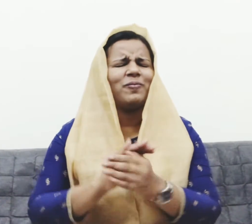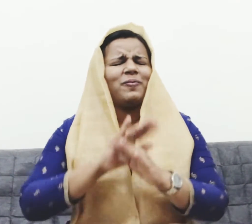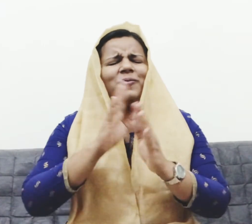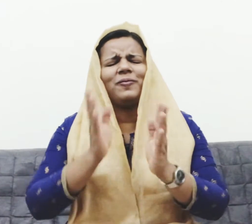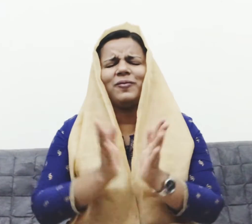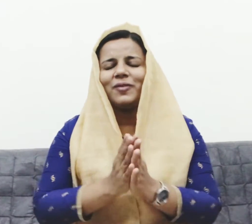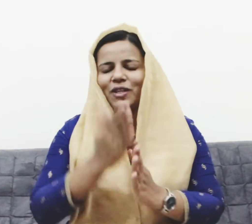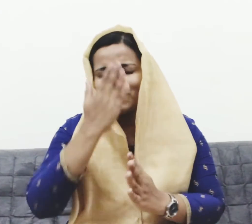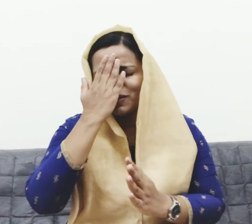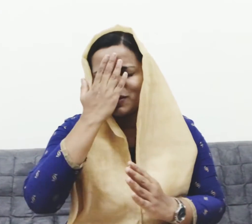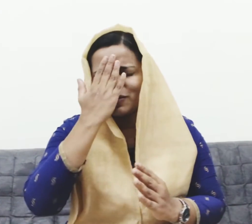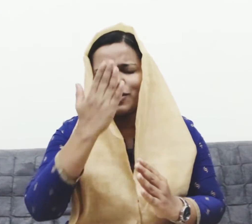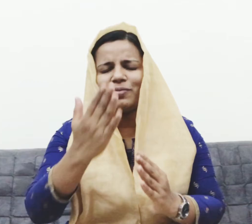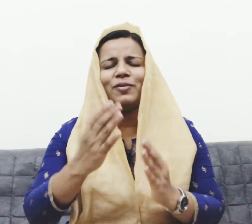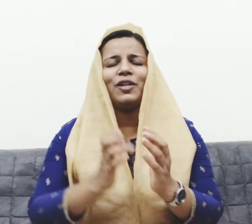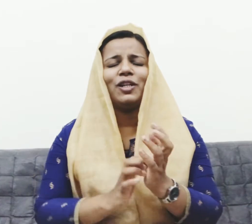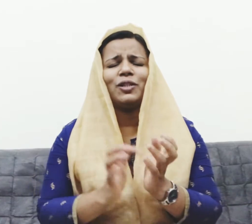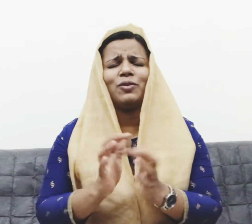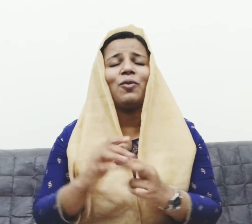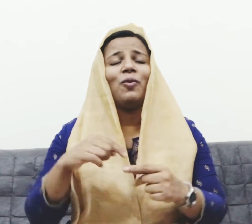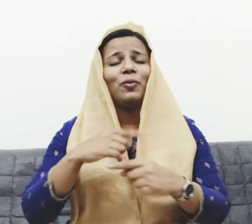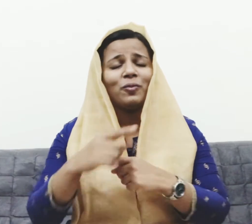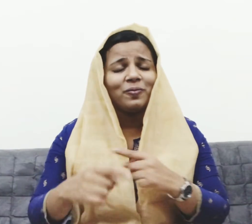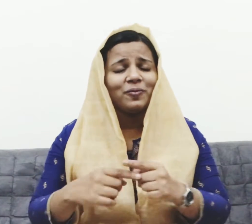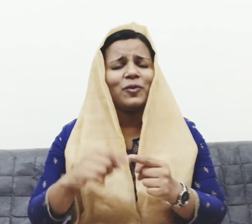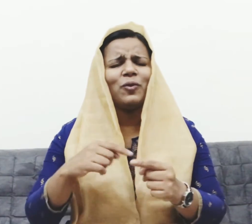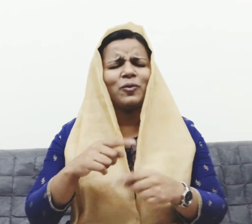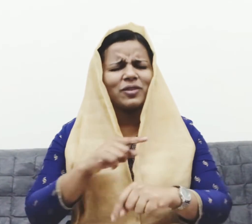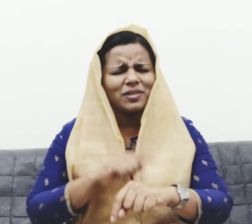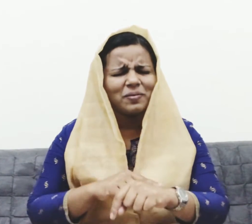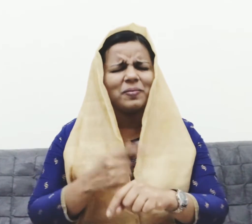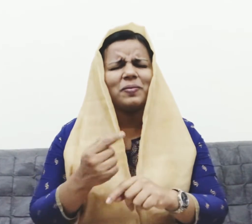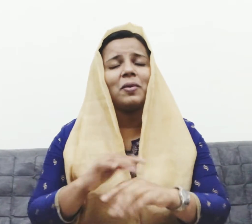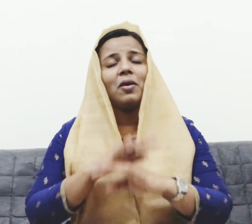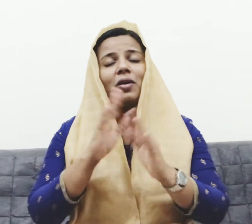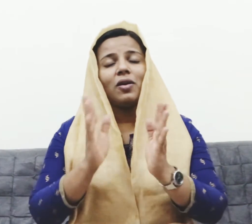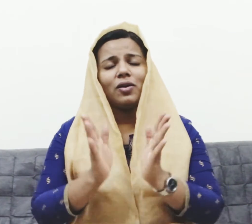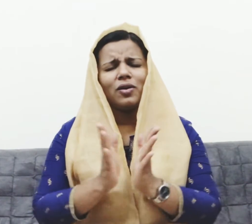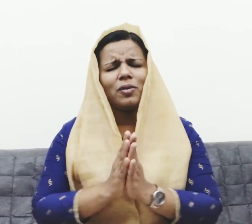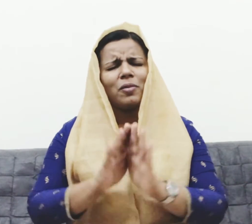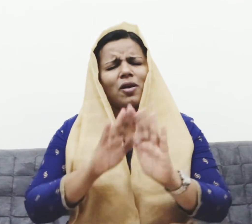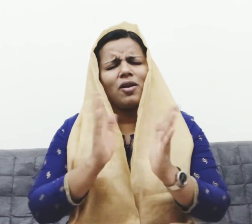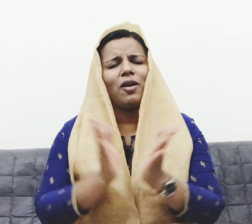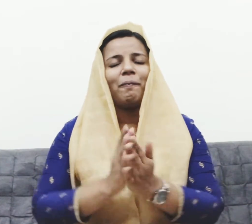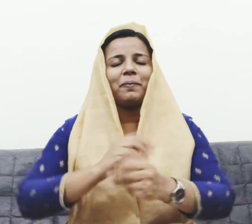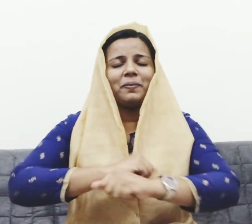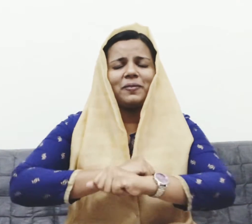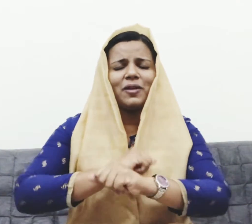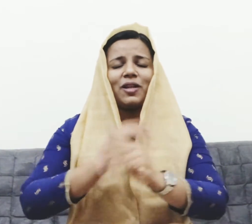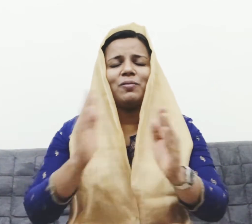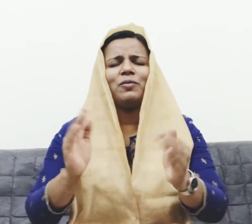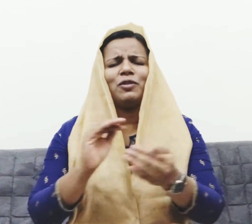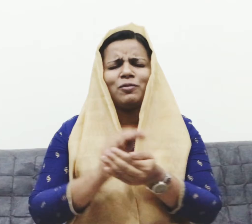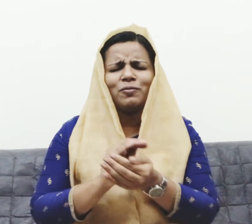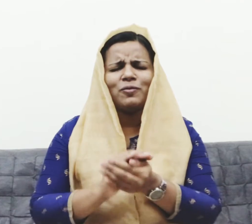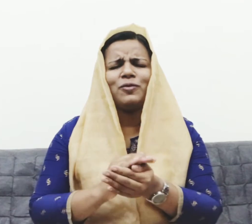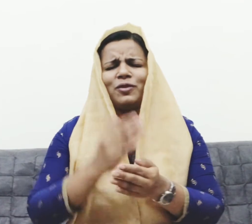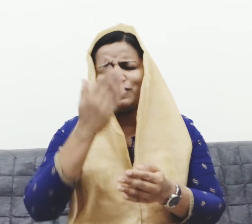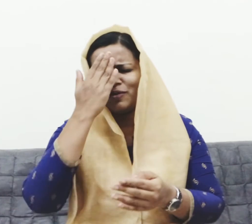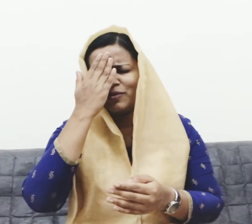പരിപാലിച്ച വിധങ്ങൾക്കായിട്ട് സ്തോത്രം ചെയ്യുക. കർത്താവ് ഞങ്ങളെ ഓരോ ദിവസവും ഓരോ നിമിഷങ്ങളിലും ഓരോ യാമങ്ങളിലും അത്ഭുതകരമായി പുലർത്തിക്കൊണ്ടിരിക്കുന്ന